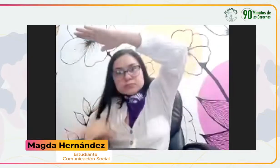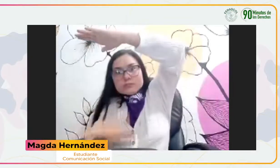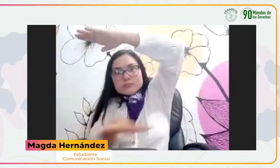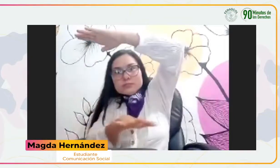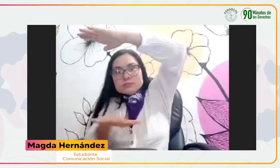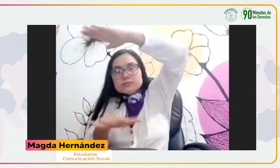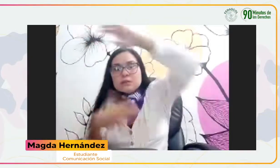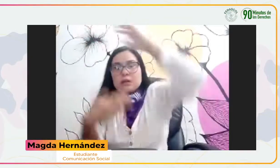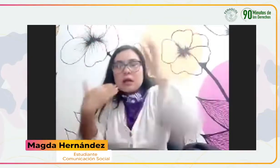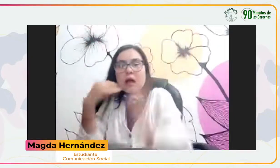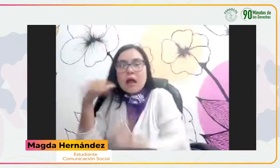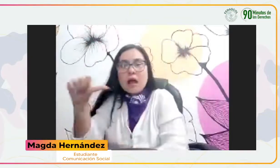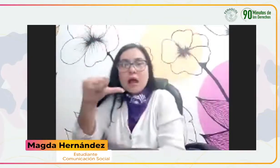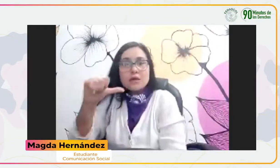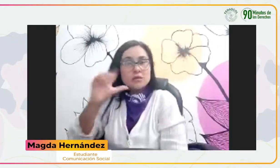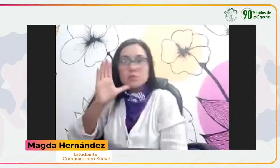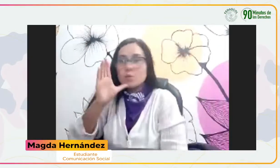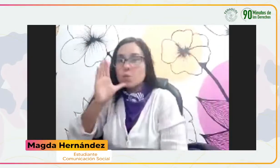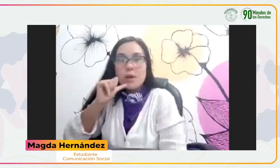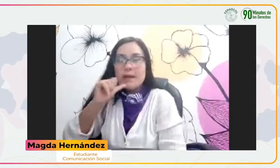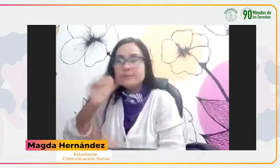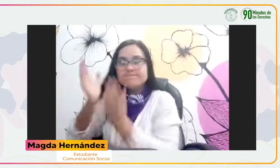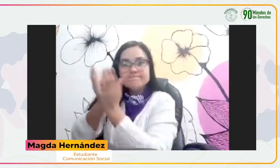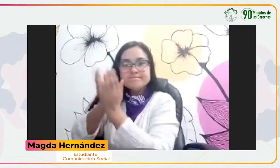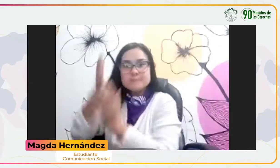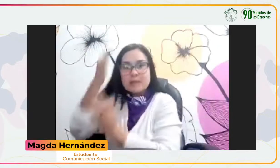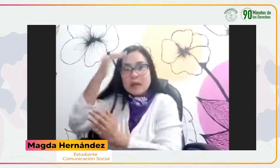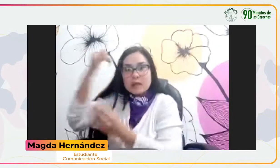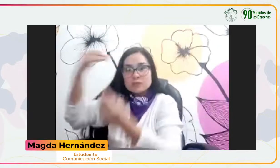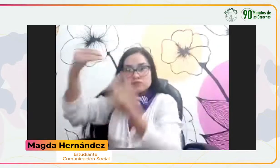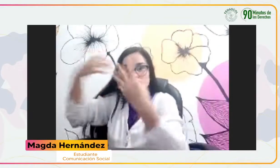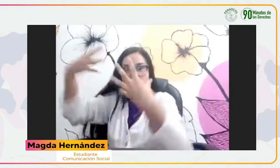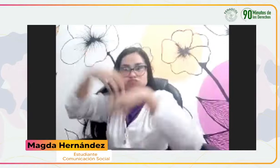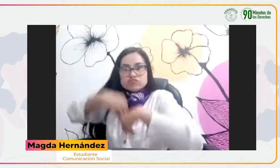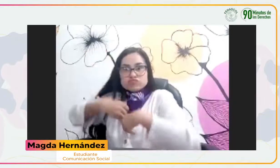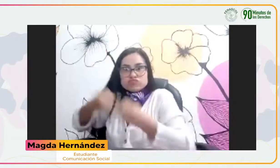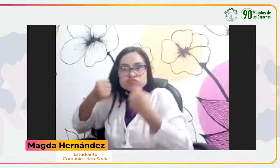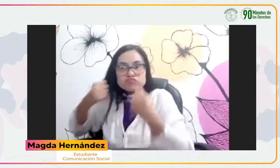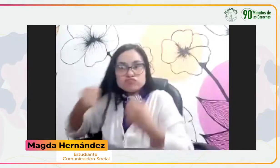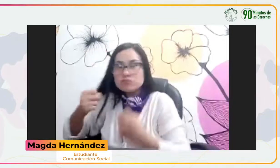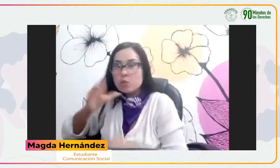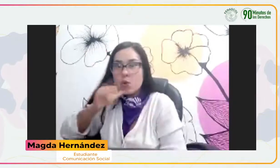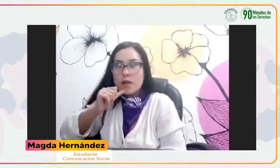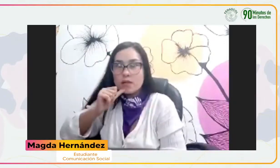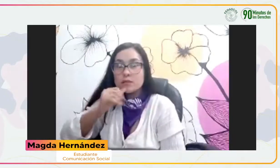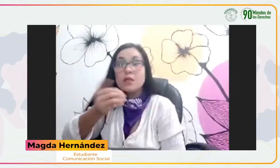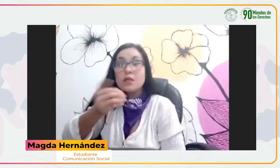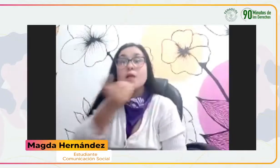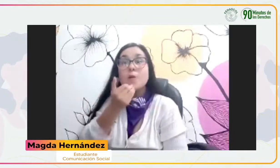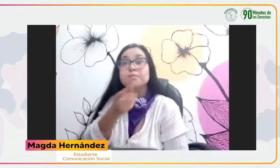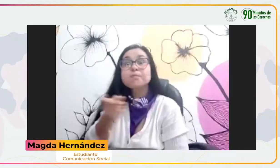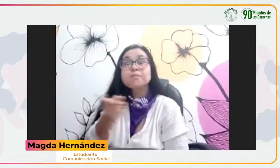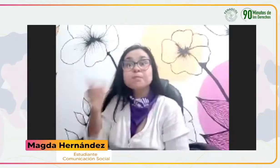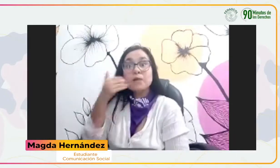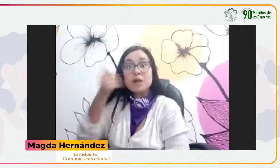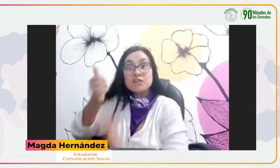primera línea, y ya de pronto en un siguiente nivel encontramos a las mujeres que no tienen una